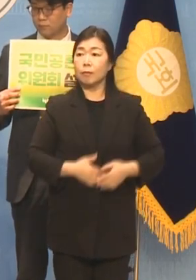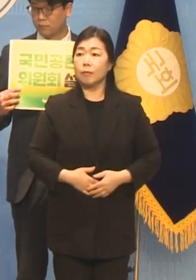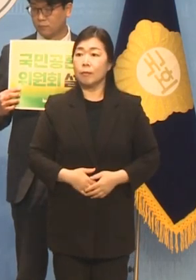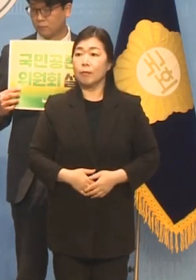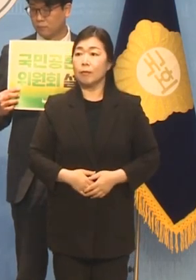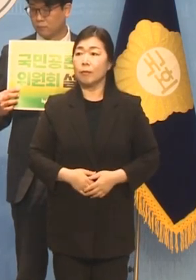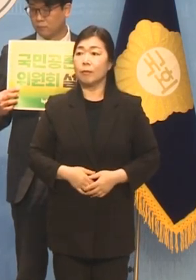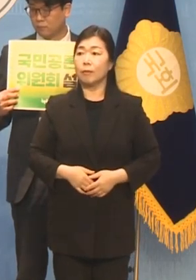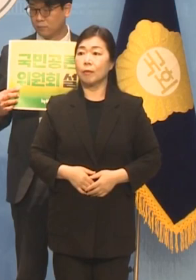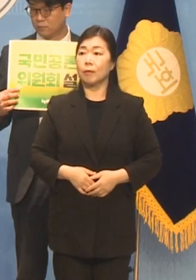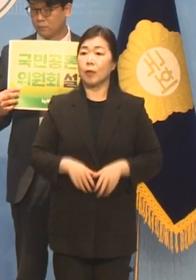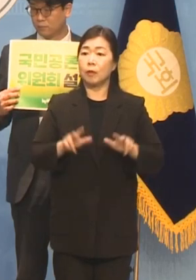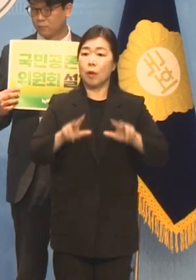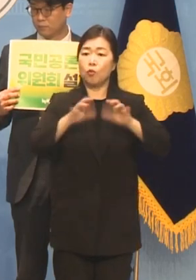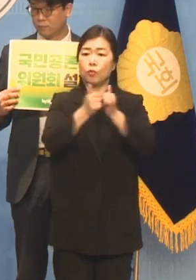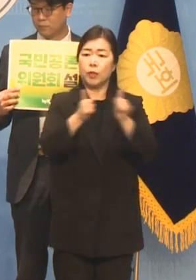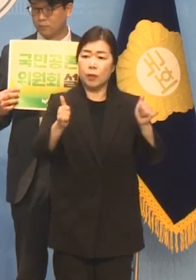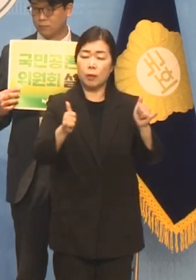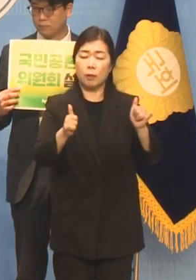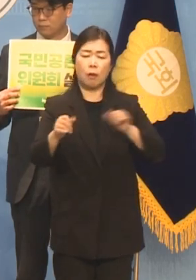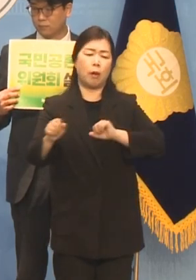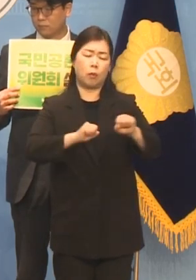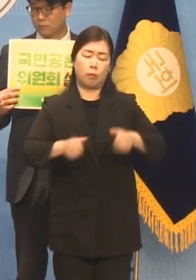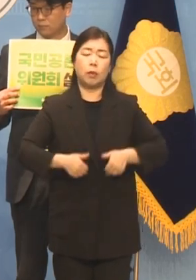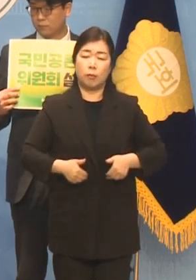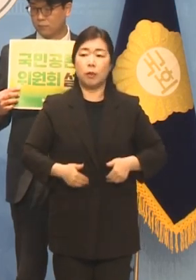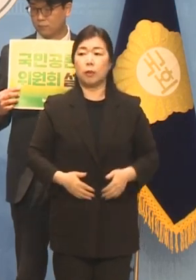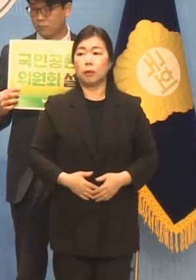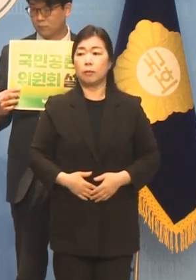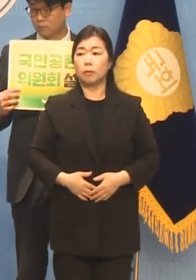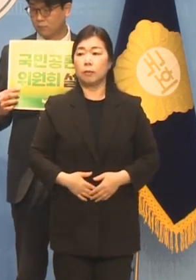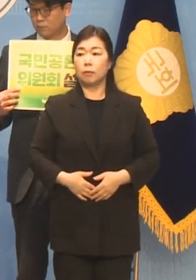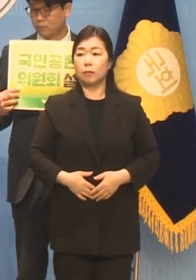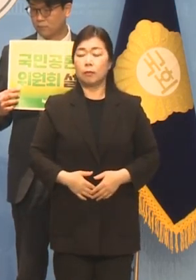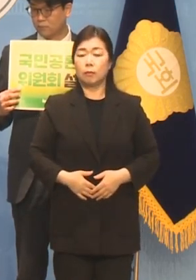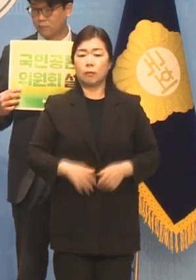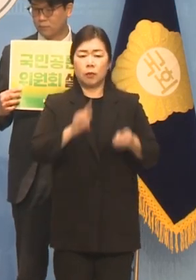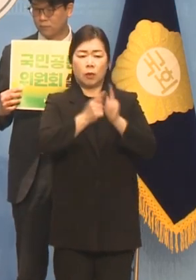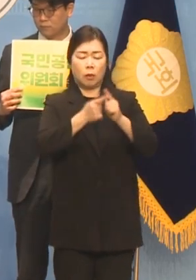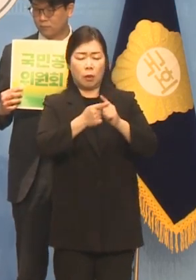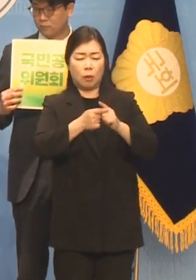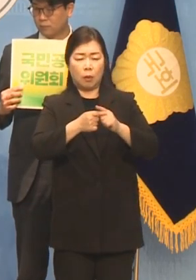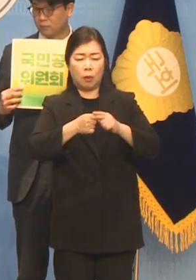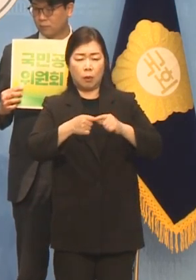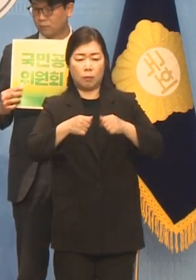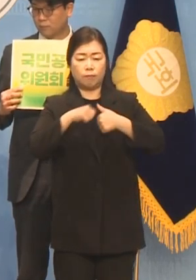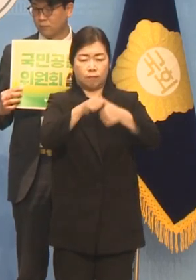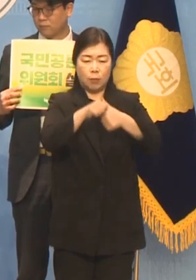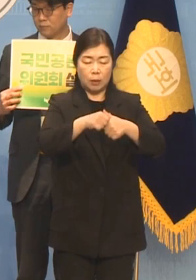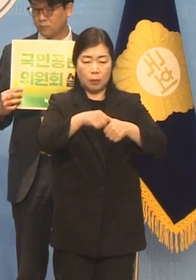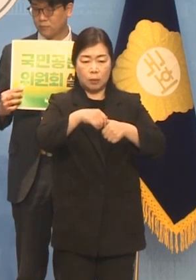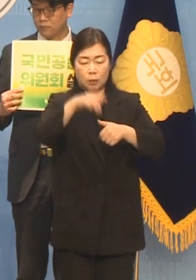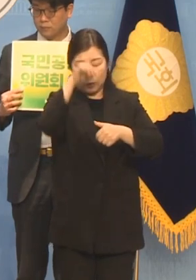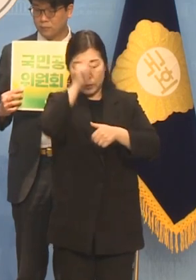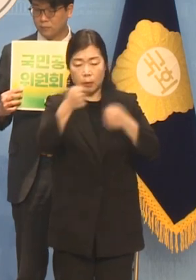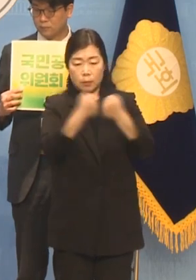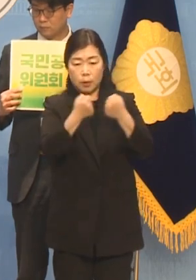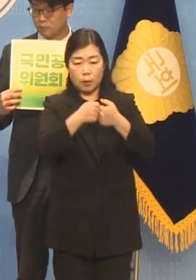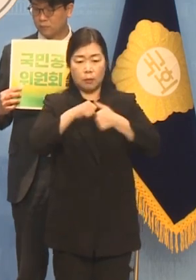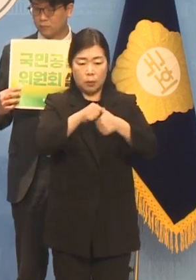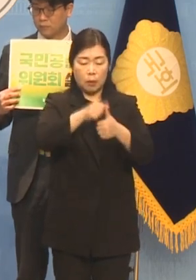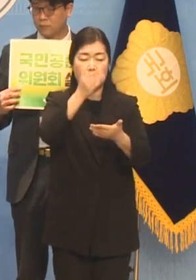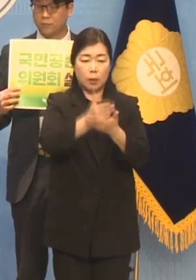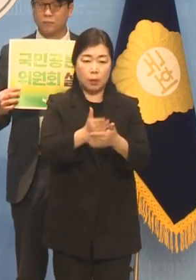긴급 제안은 이제 국민이 나서야 합니다. 강경대치, 의정대화 더 이상 안 됩니다. 국민이